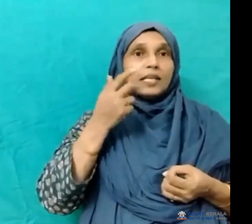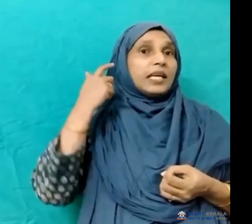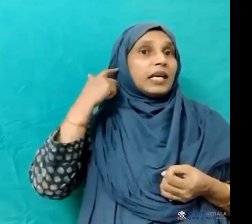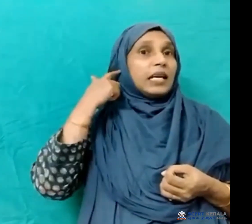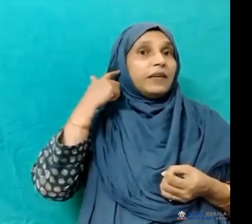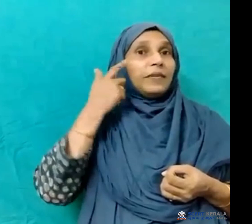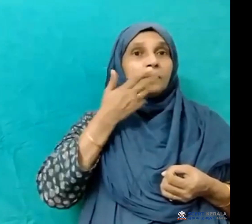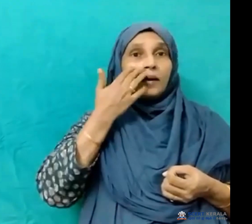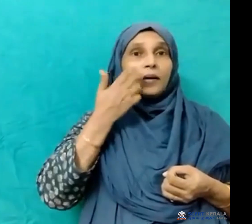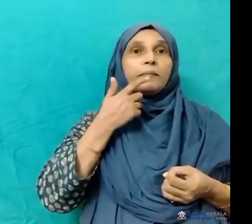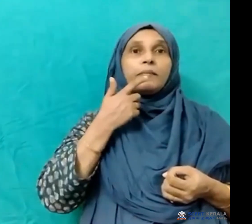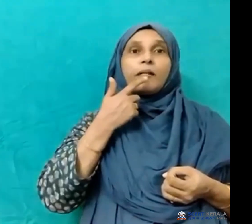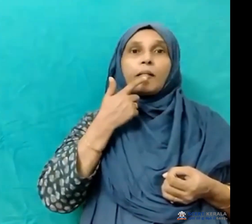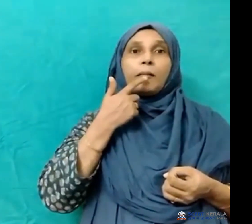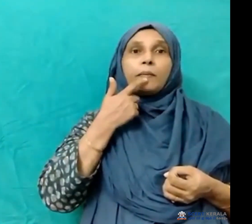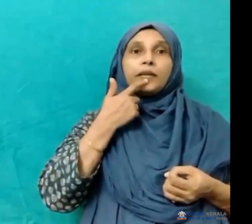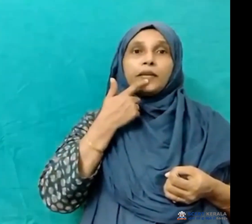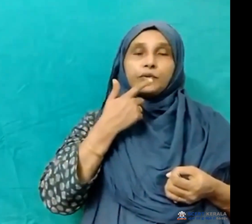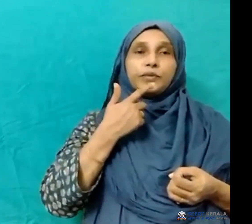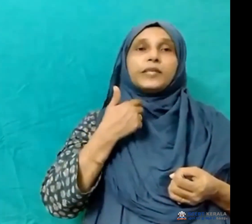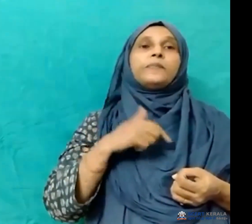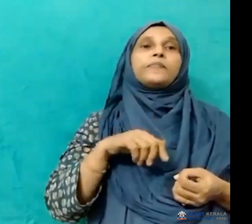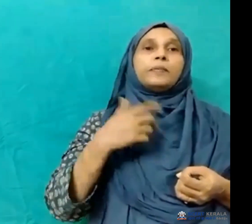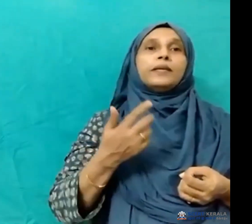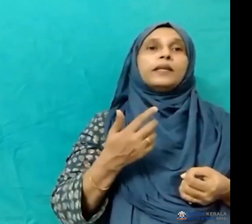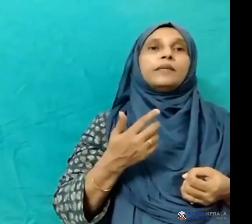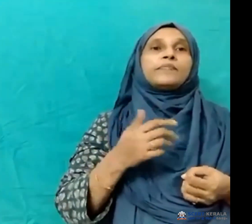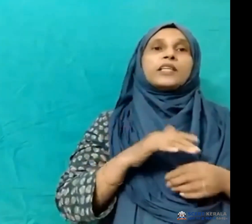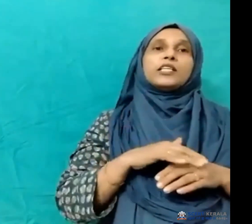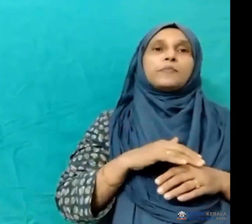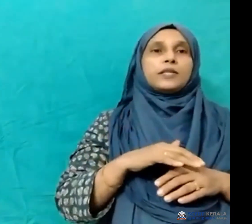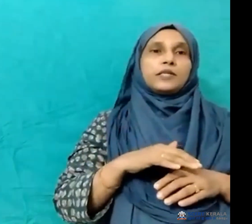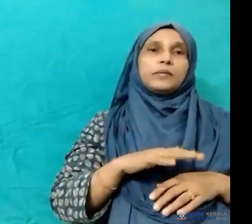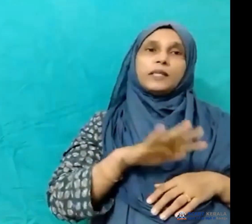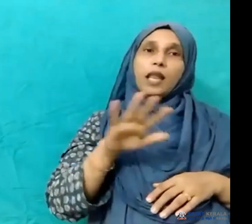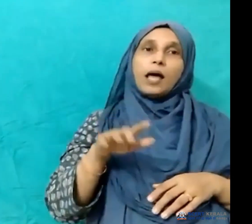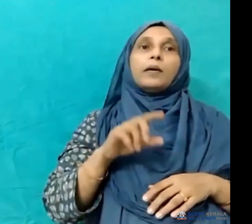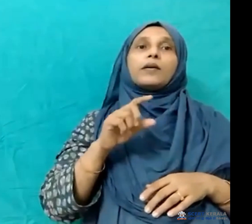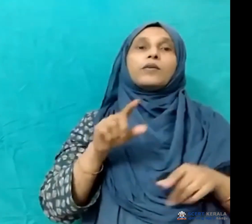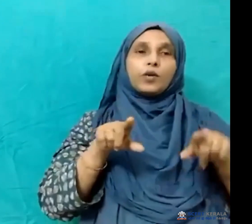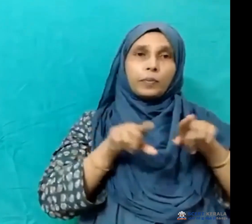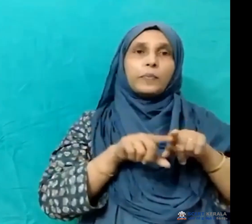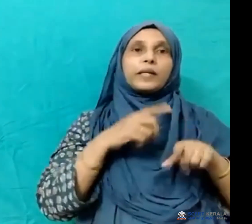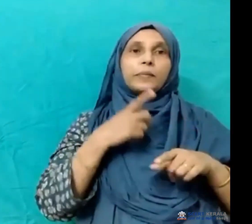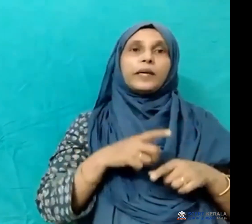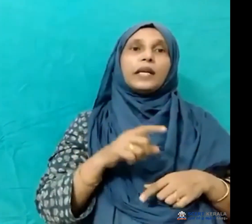കാഴ്ച, കേൾവി, മണം, പിന്നെ രുചി, പിന്നെ സ്പർശം, ഇതെല്ലാം ഒപ്പം പറയുന്ന പേരാണ്